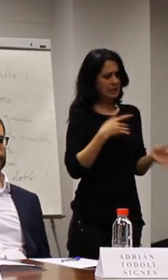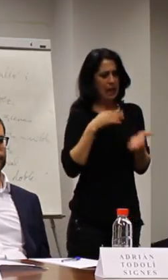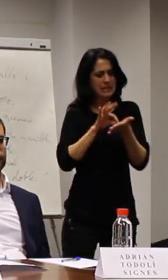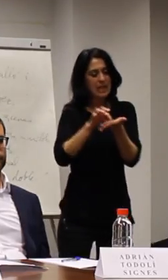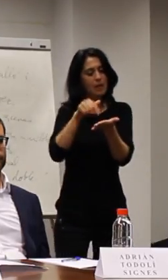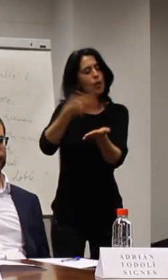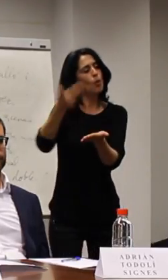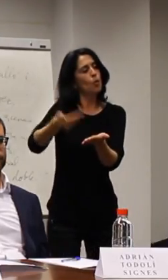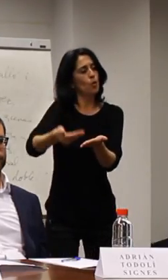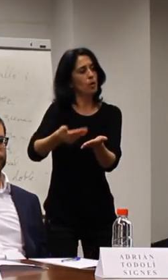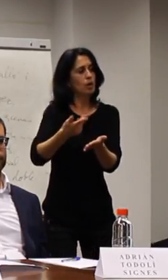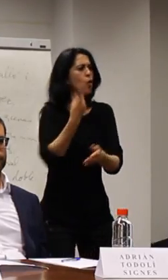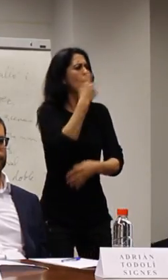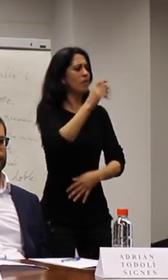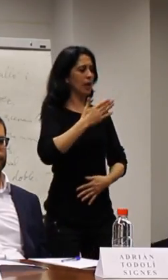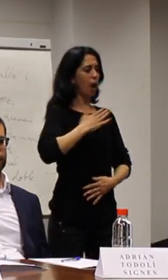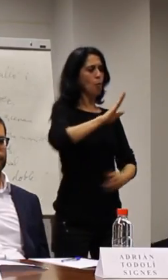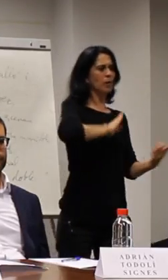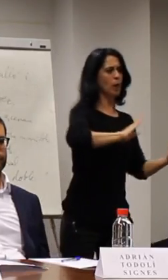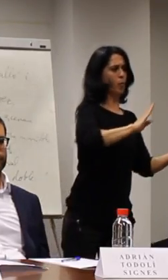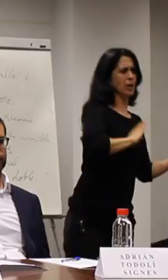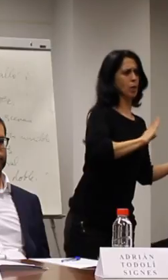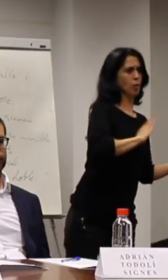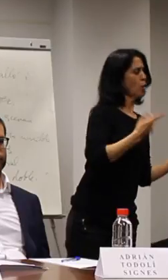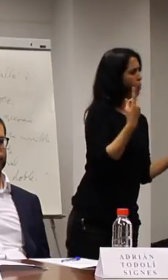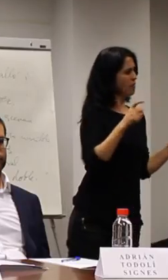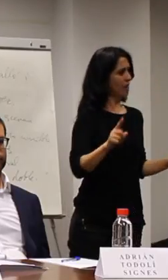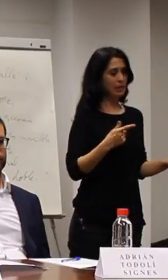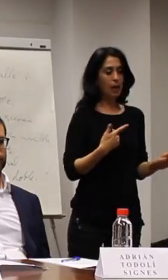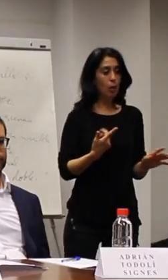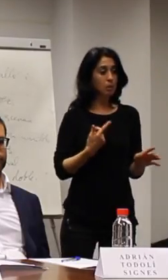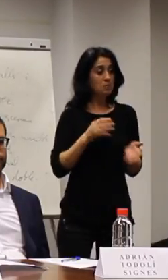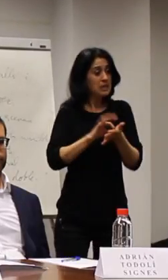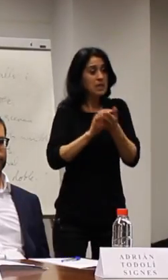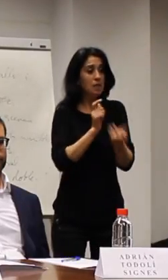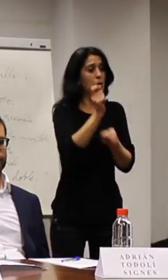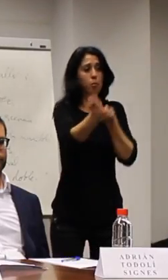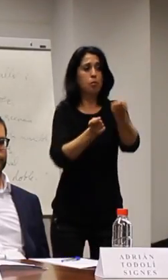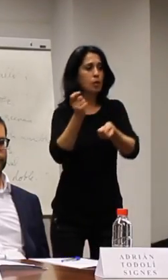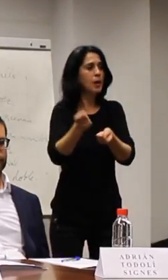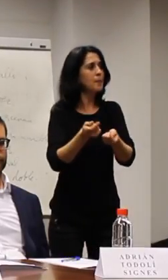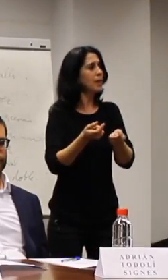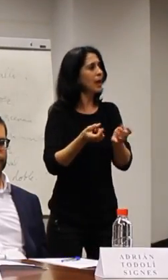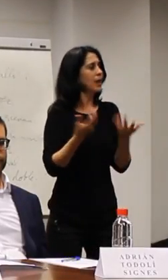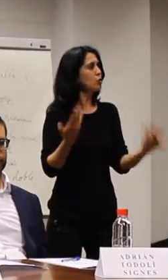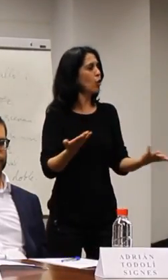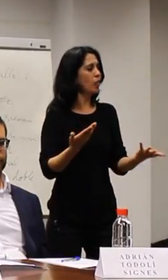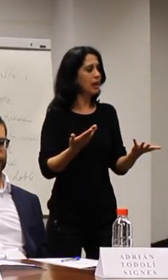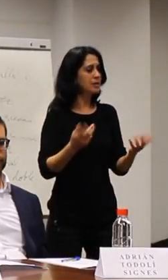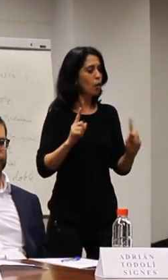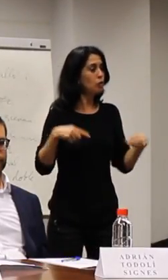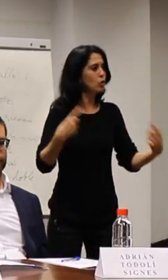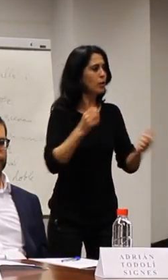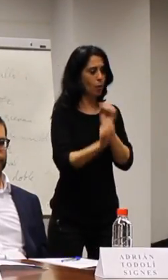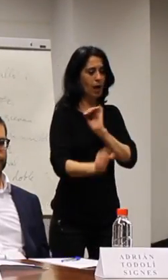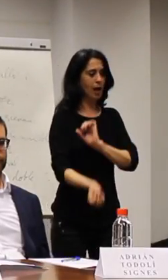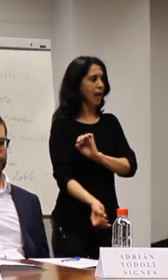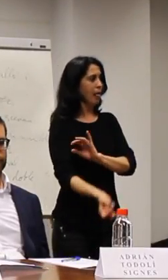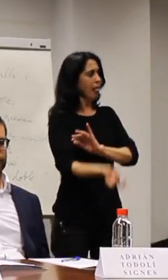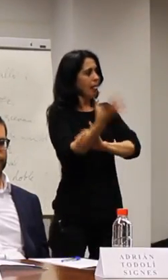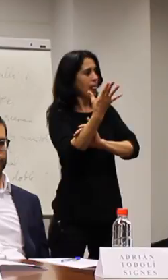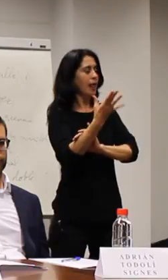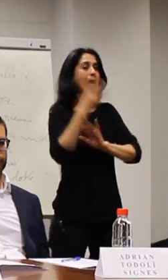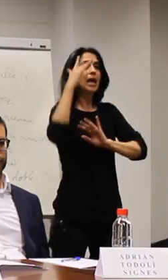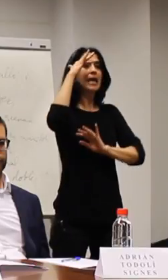todo que no vamos a utilizar. Y digamos, se genera una especie de ilusión utópica, alternativa al capitalismo y tal, que pronto